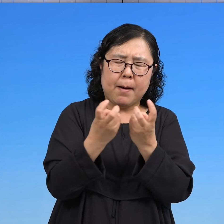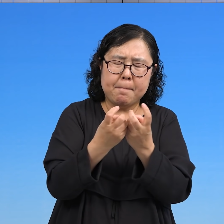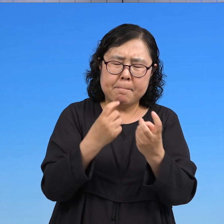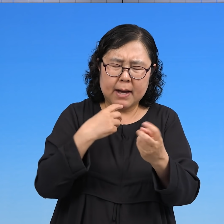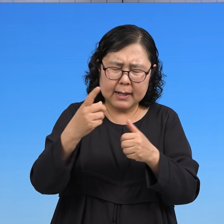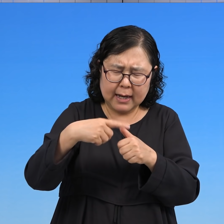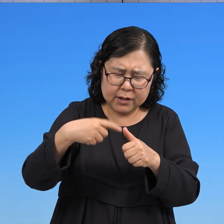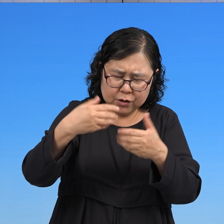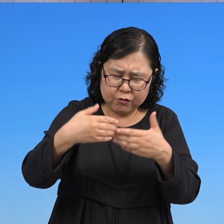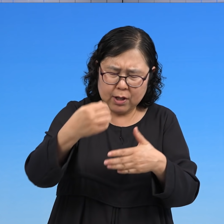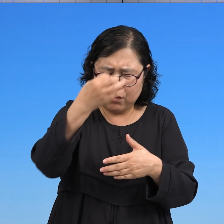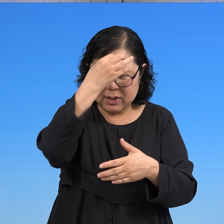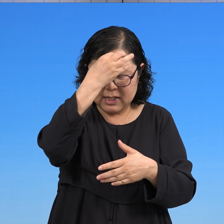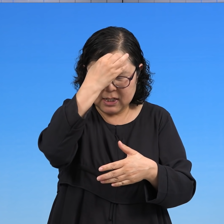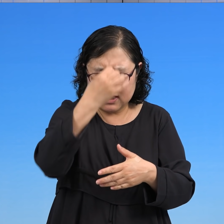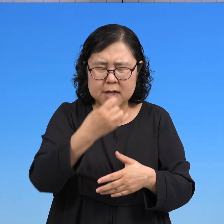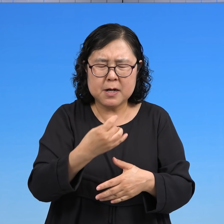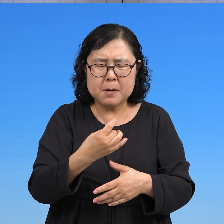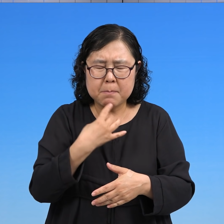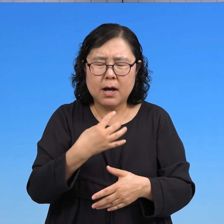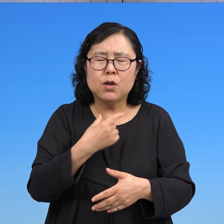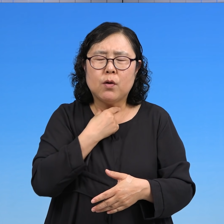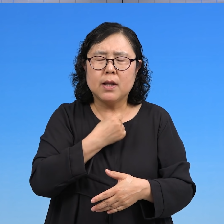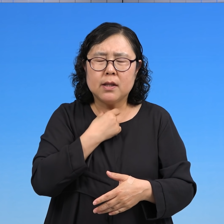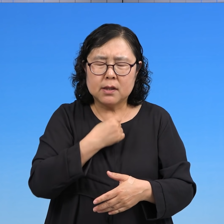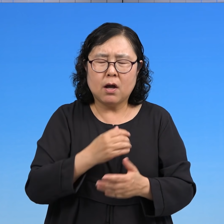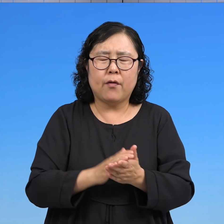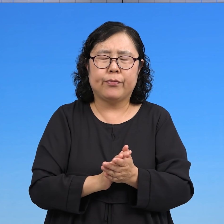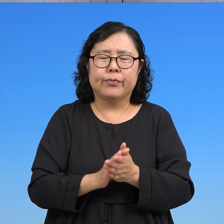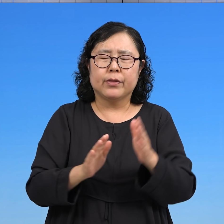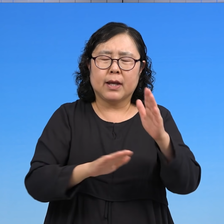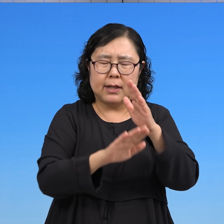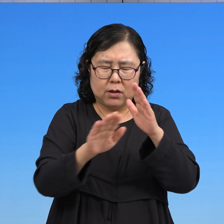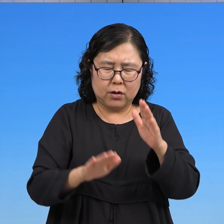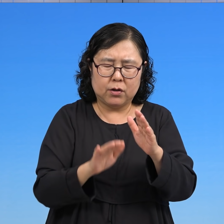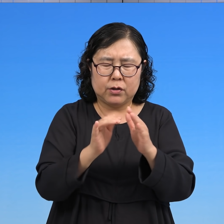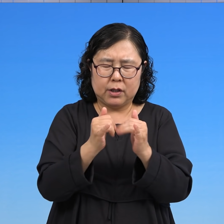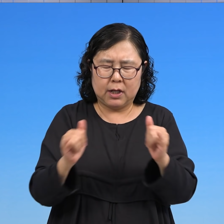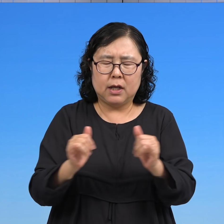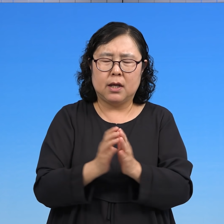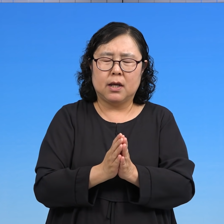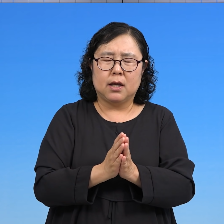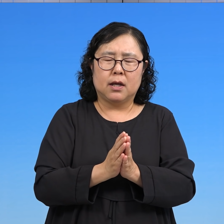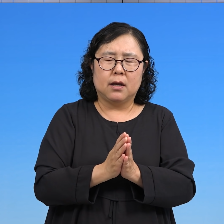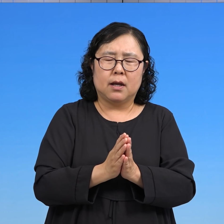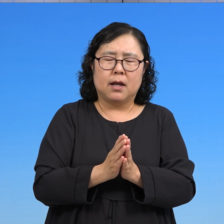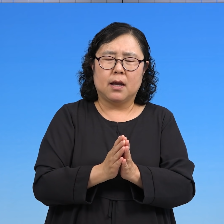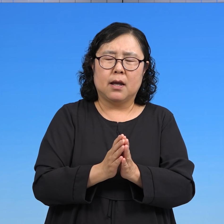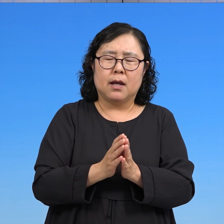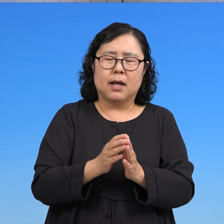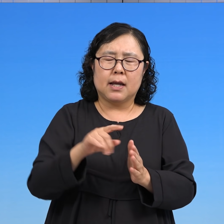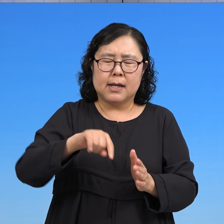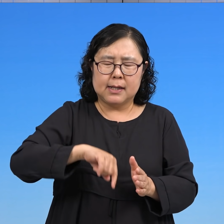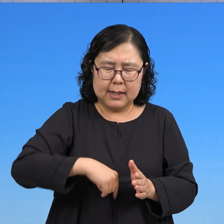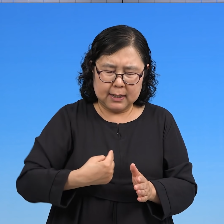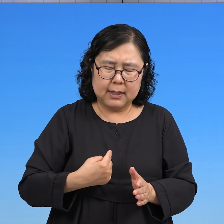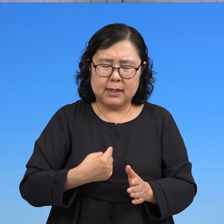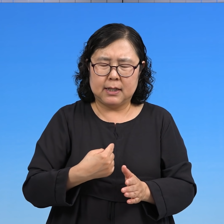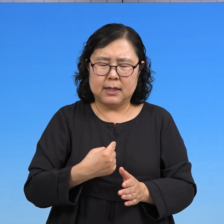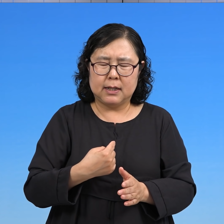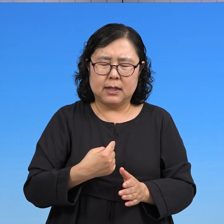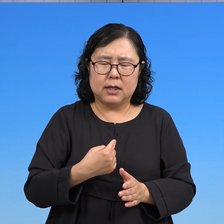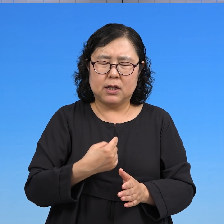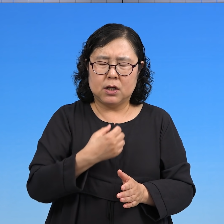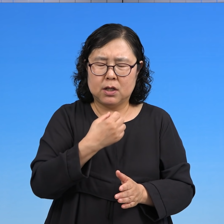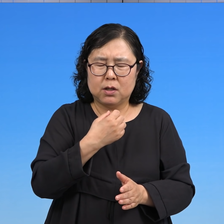갔던 갈멜살만 추구했던 가정들이 이제 갈멜살도 하나님께 구하지만 가장 초라해져